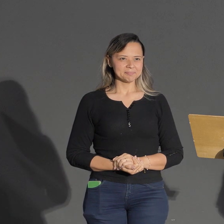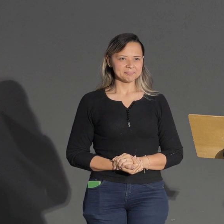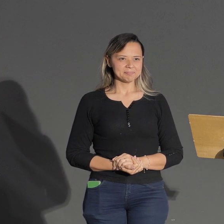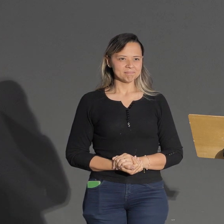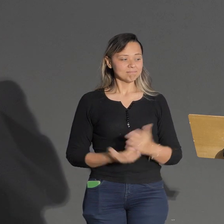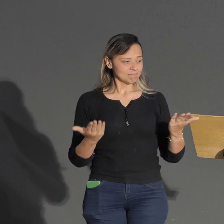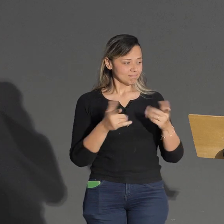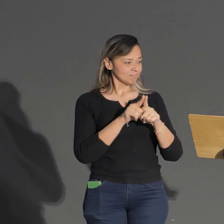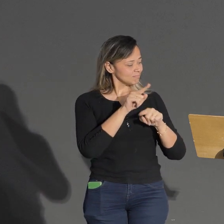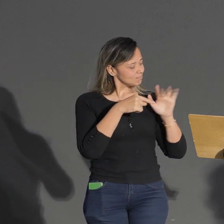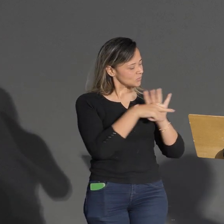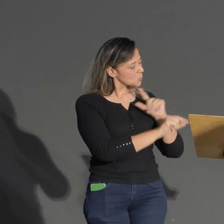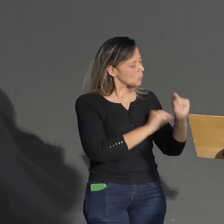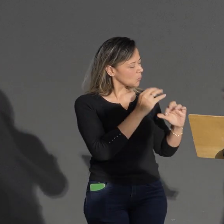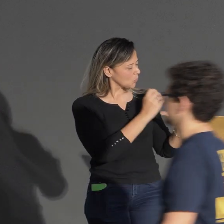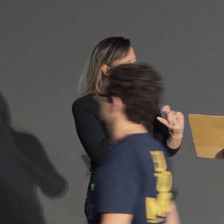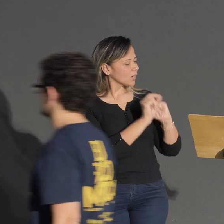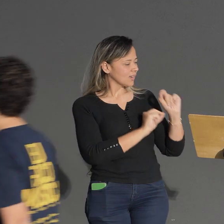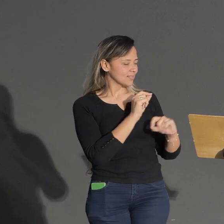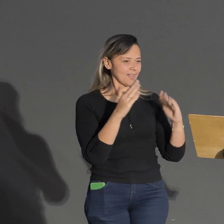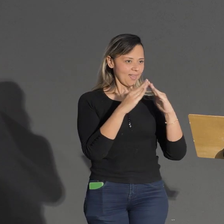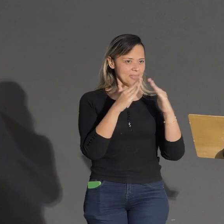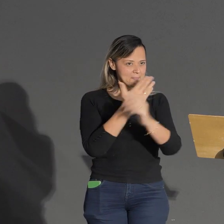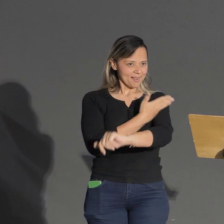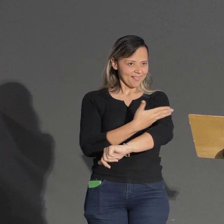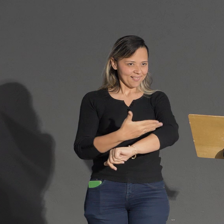O que nós vamos tocar, Davi? Asa Branca.